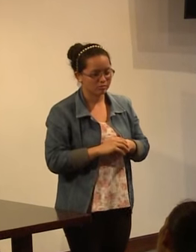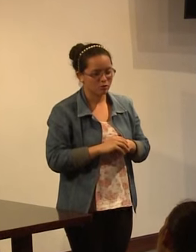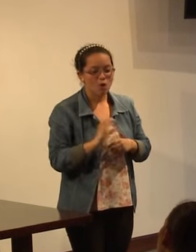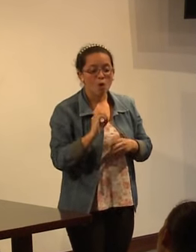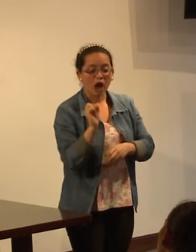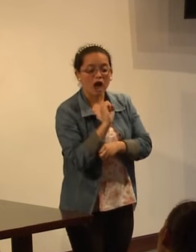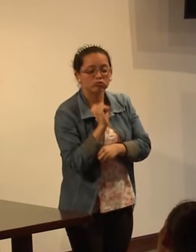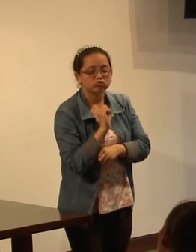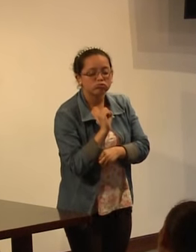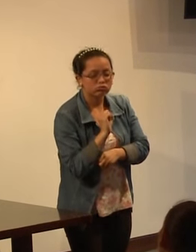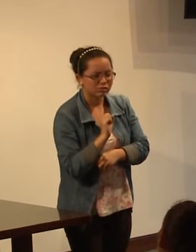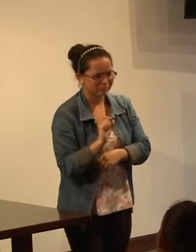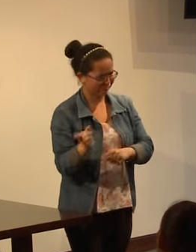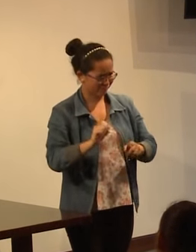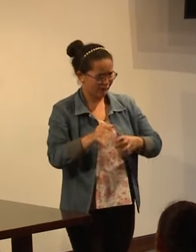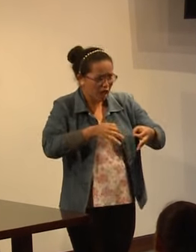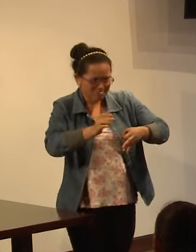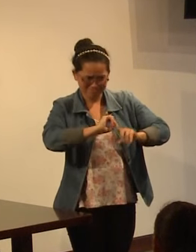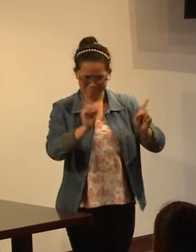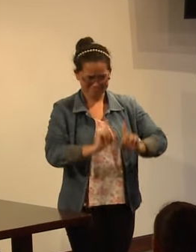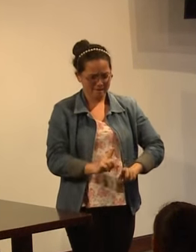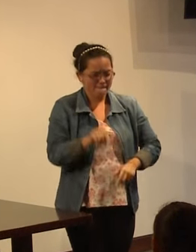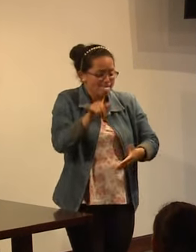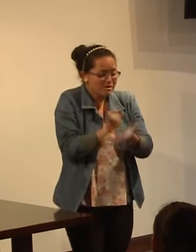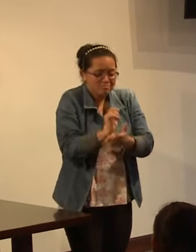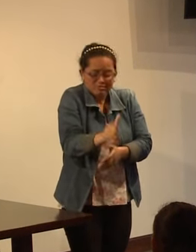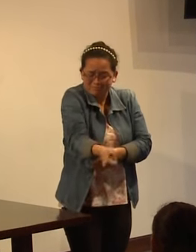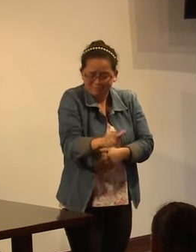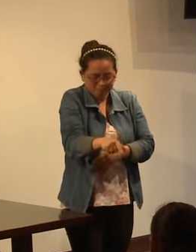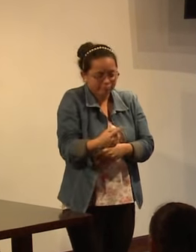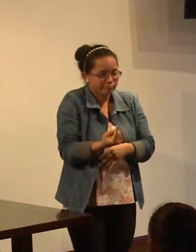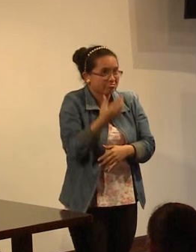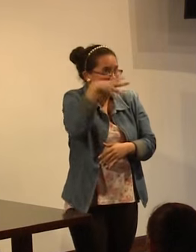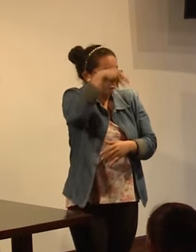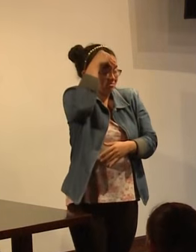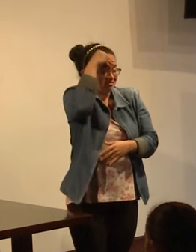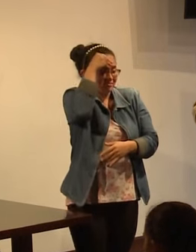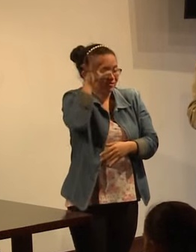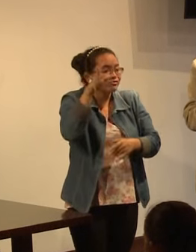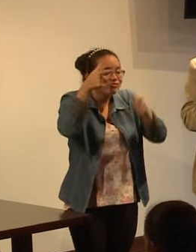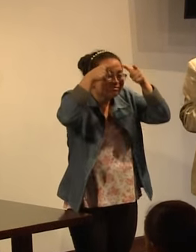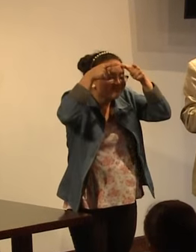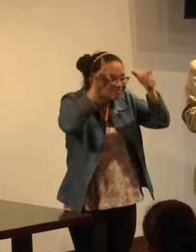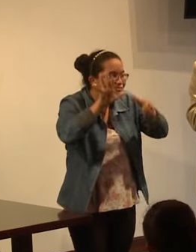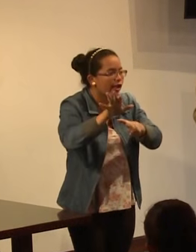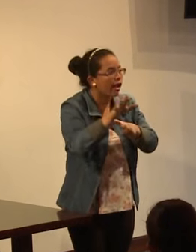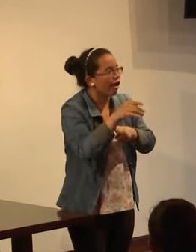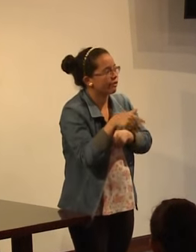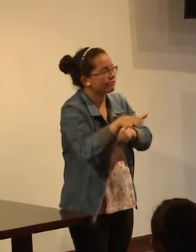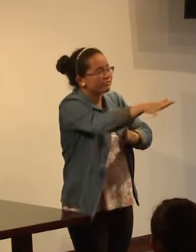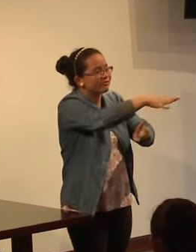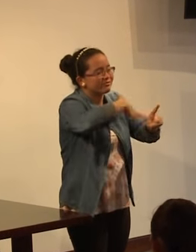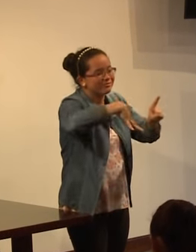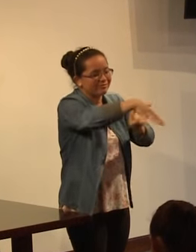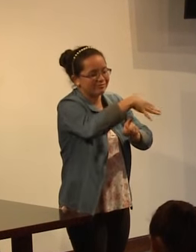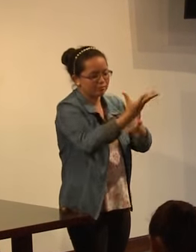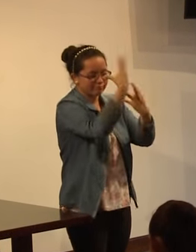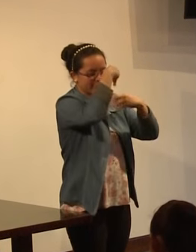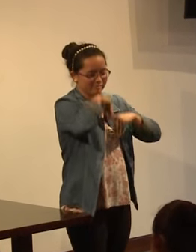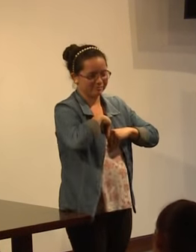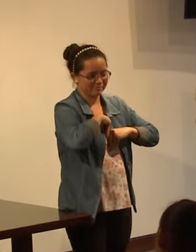eso? Nadie. El tipo lo va aprendiendo básicamente porque es un lenguaje y como lenguaje lo empieza a asumir. Quiere decir que